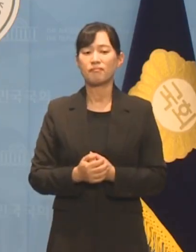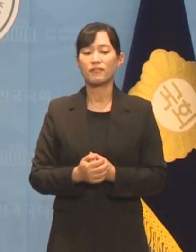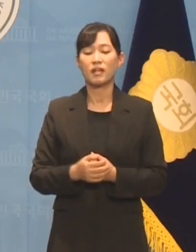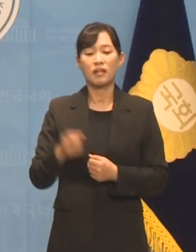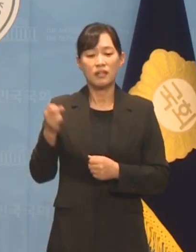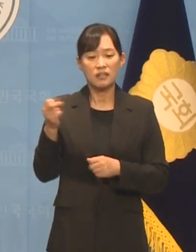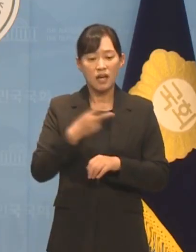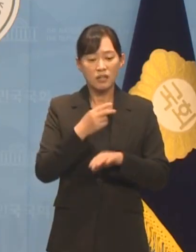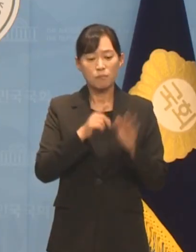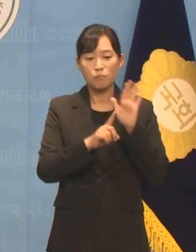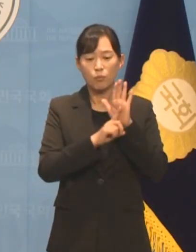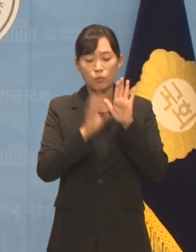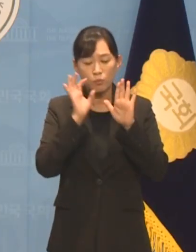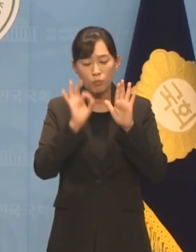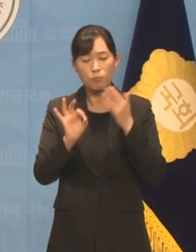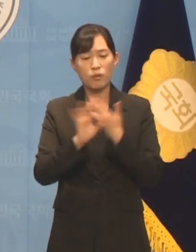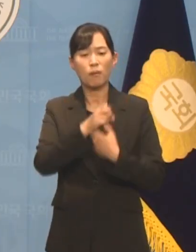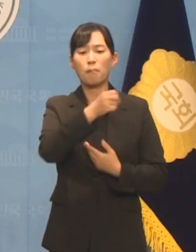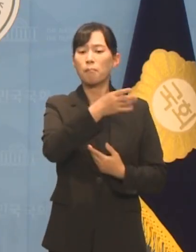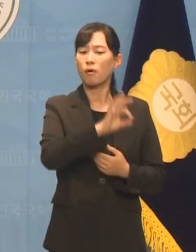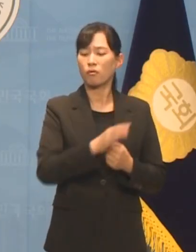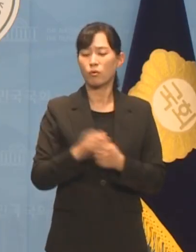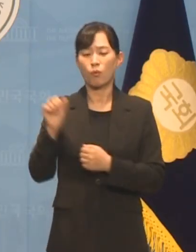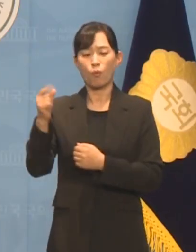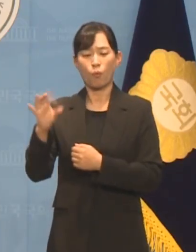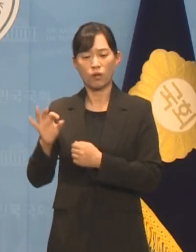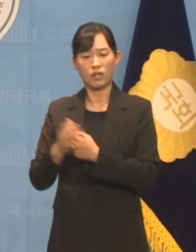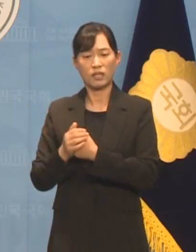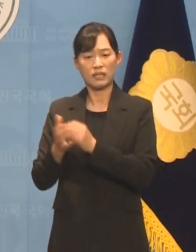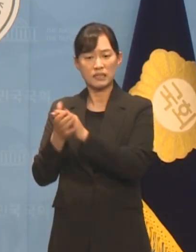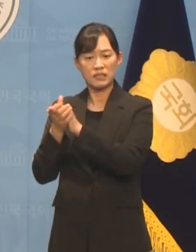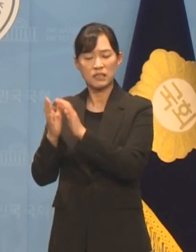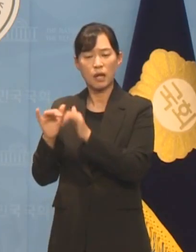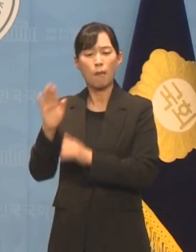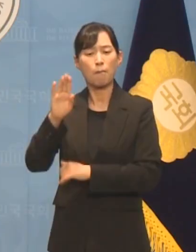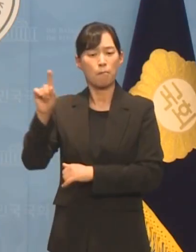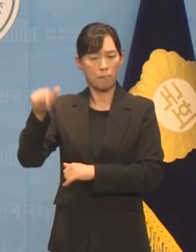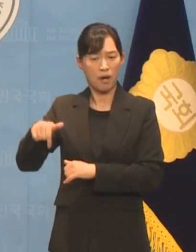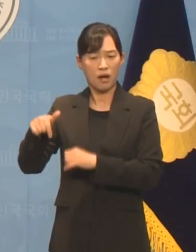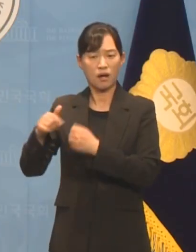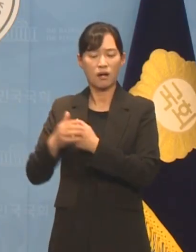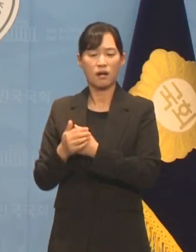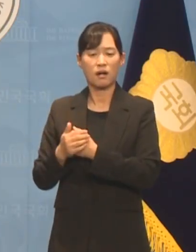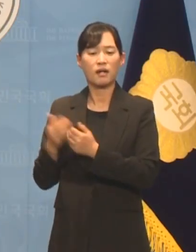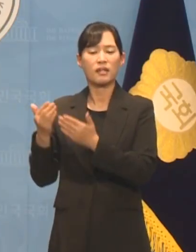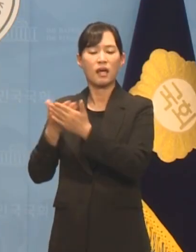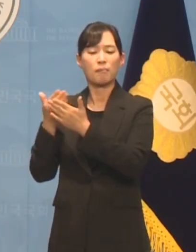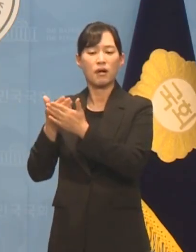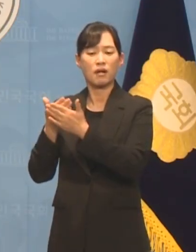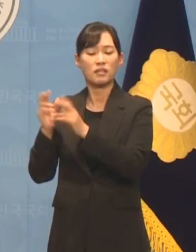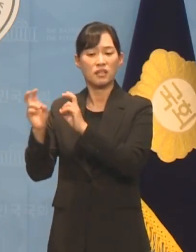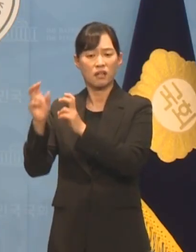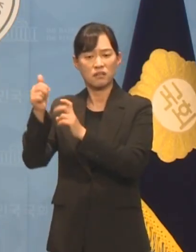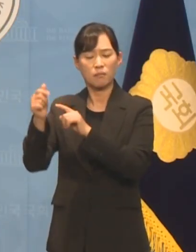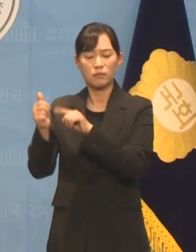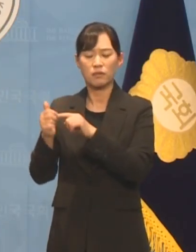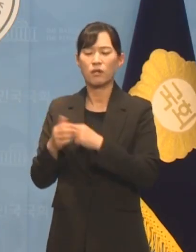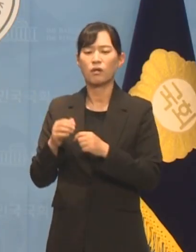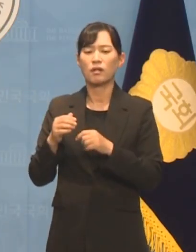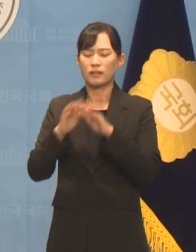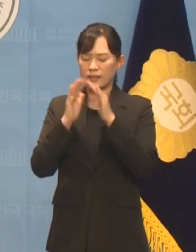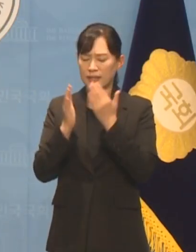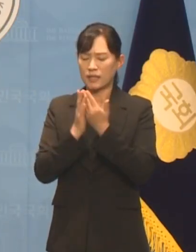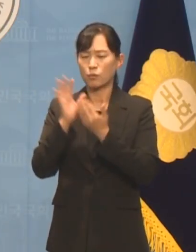언론 보도에 따르면 명태균 씨는 홍 후보의 최측근인 박재기 전 경남개발공사 사장으로부터 총 1억